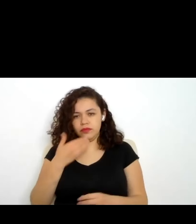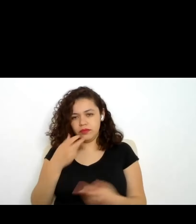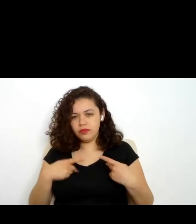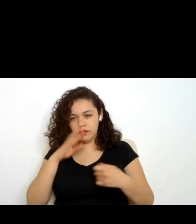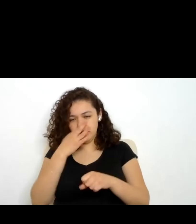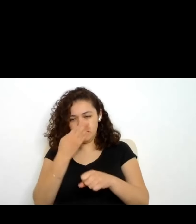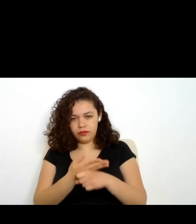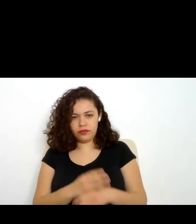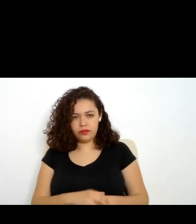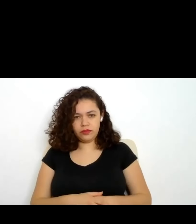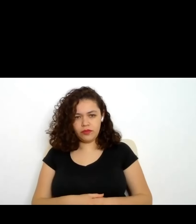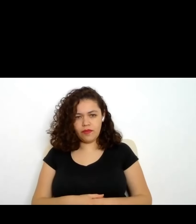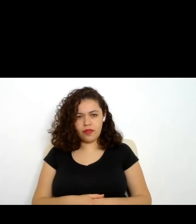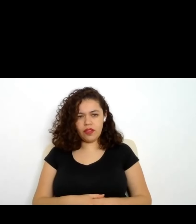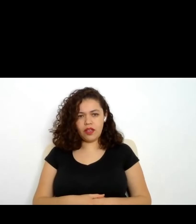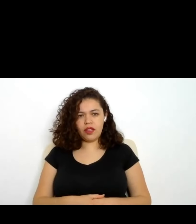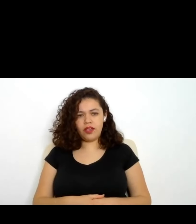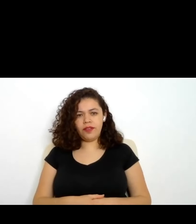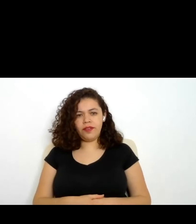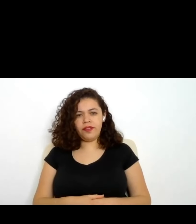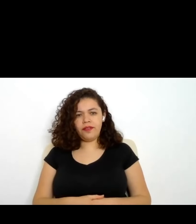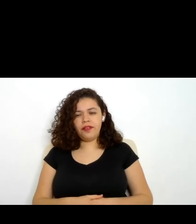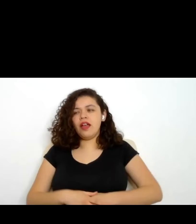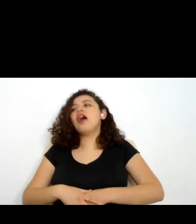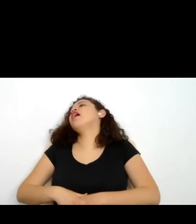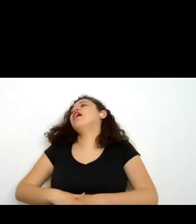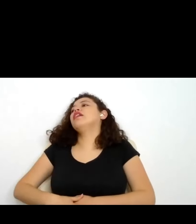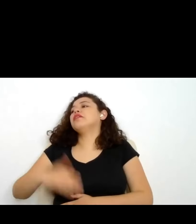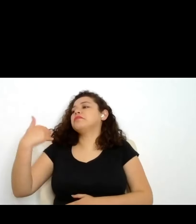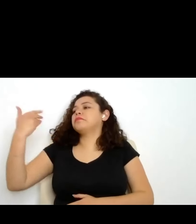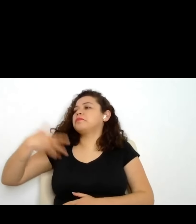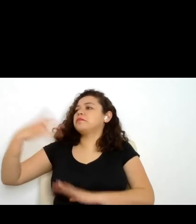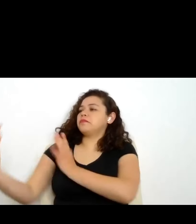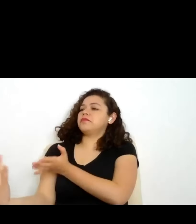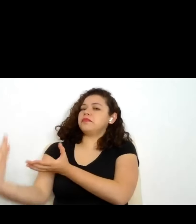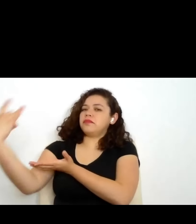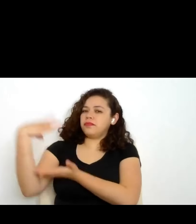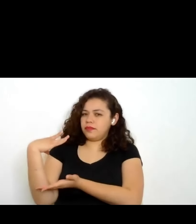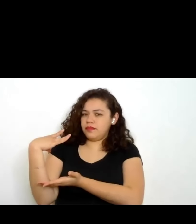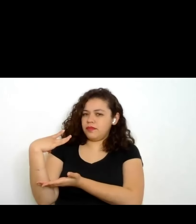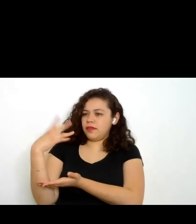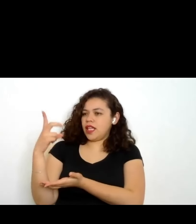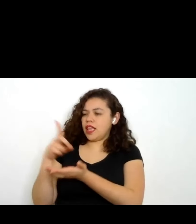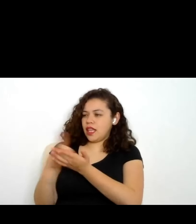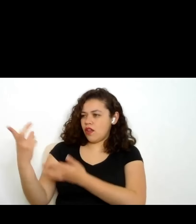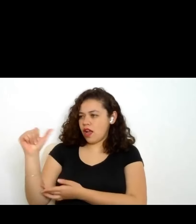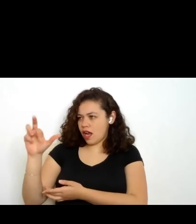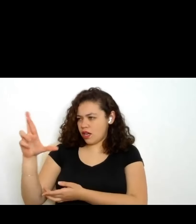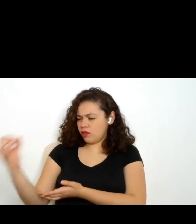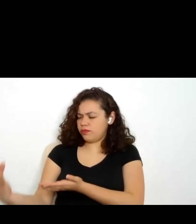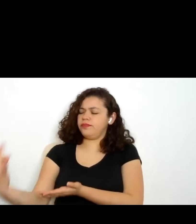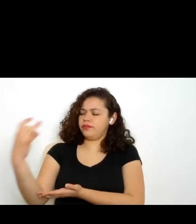responsable. Entonces, el responsable recibe la solicitud del ejercicio de derechos ARCO,